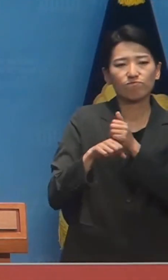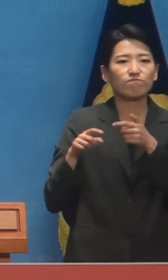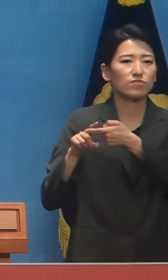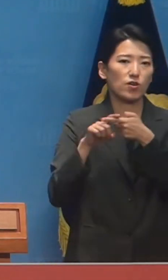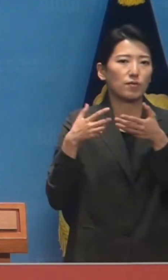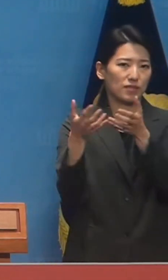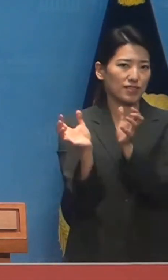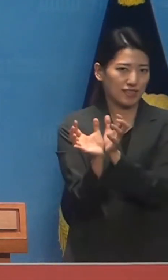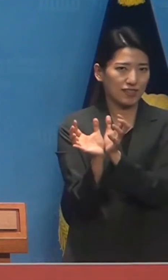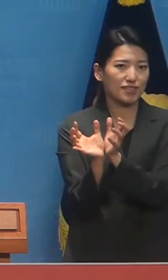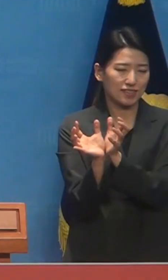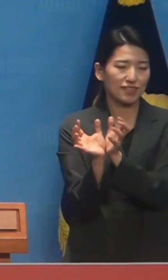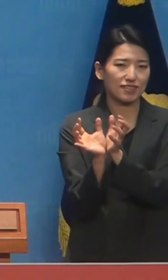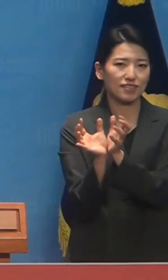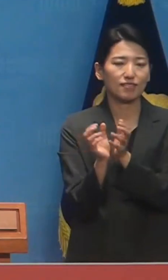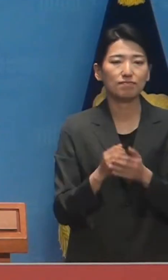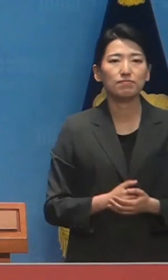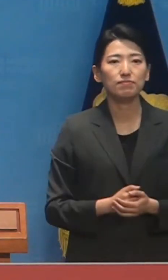연합단체입니다.